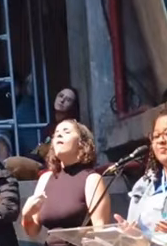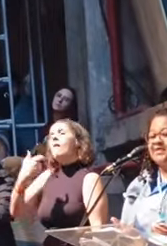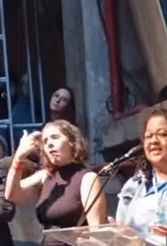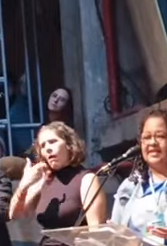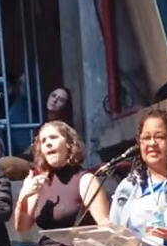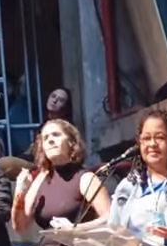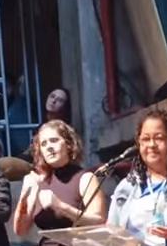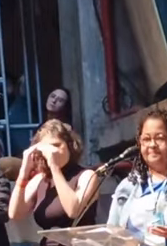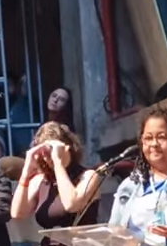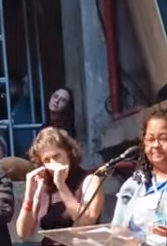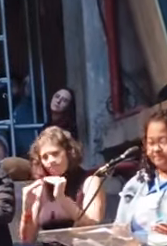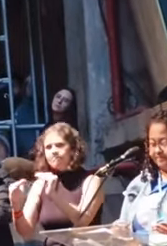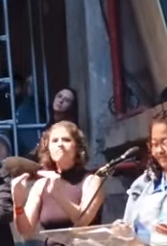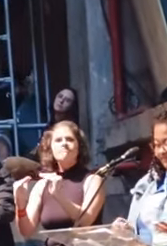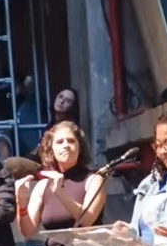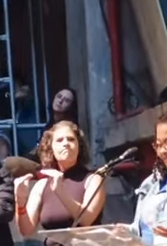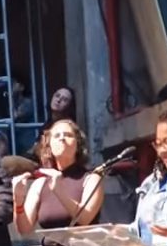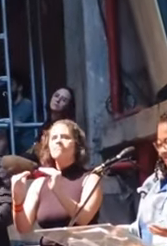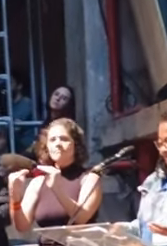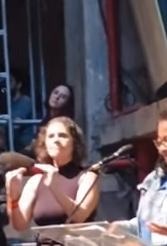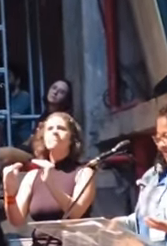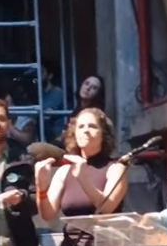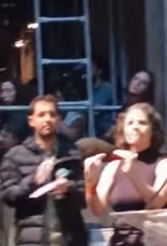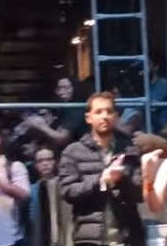que ser respeitada.